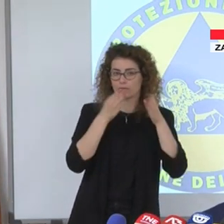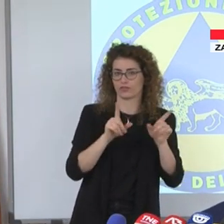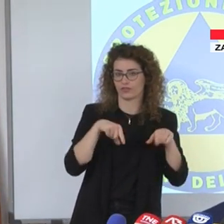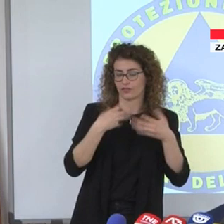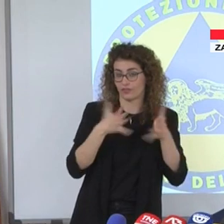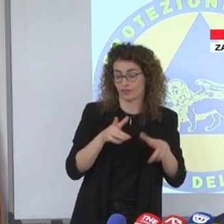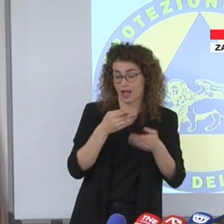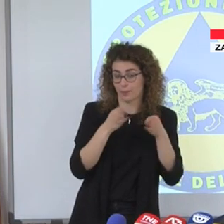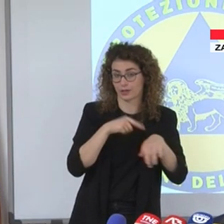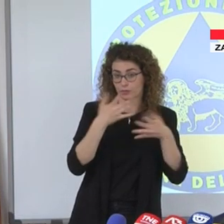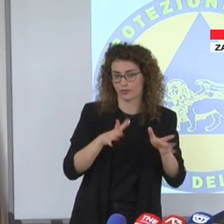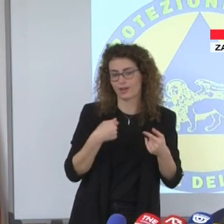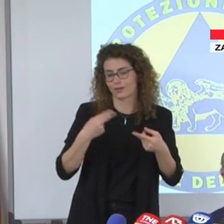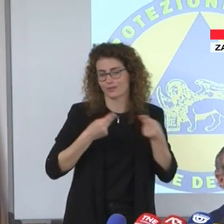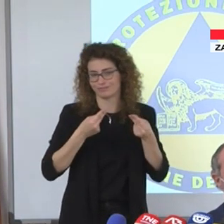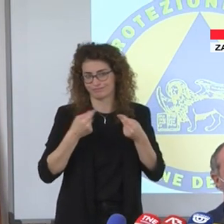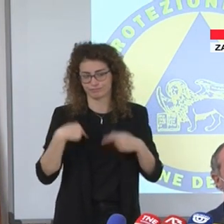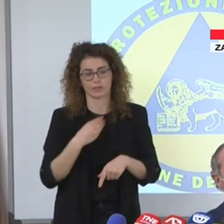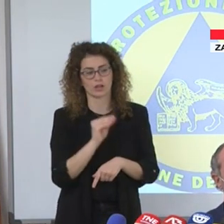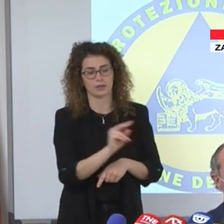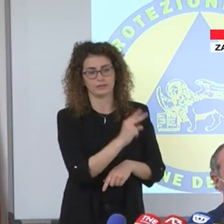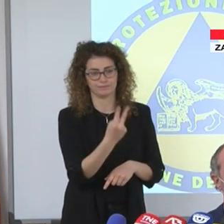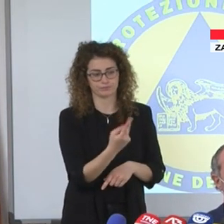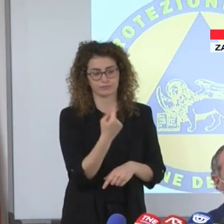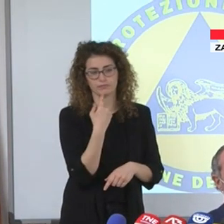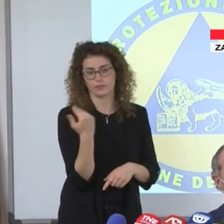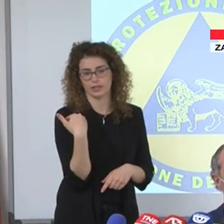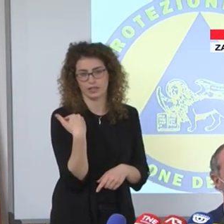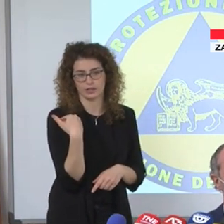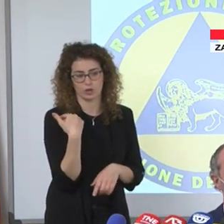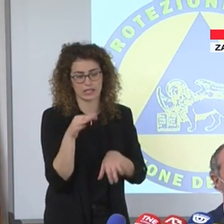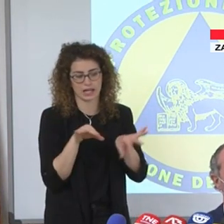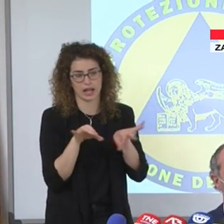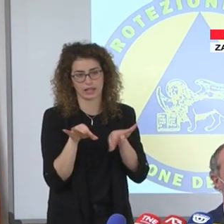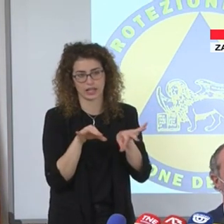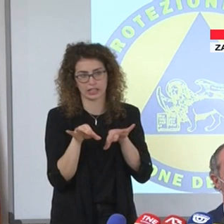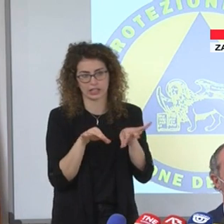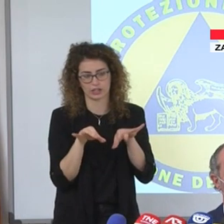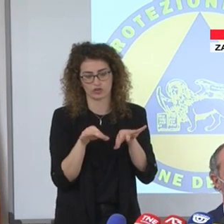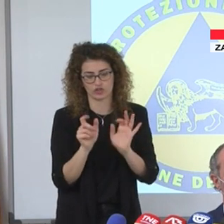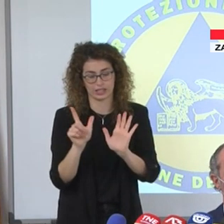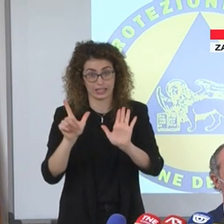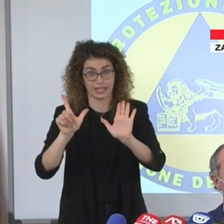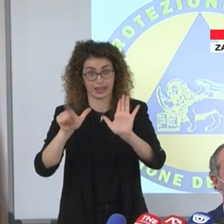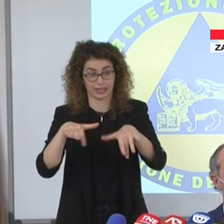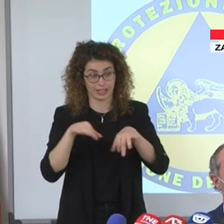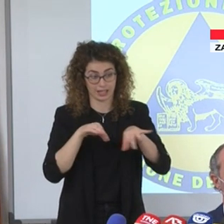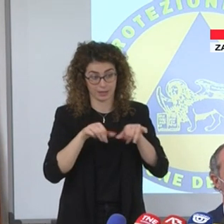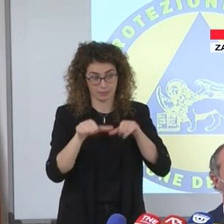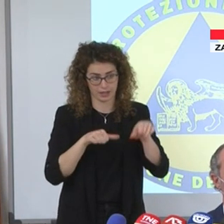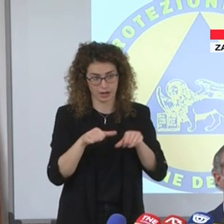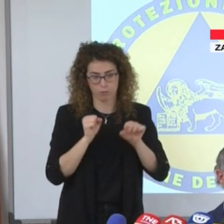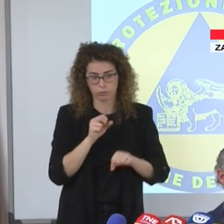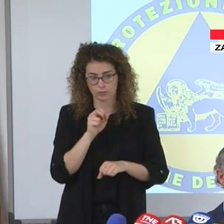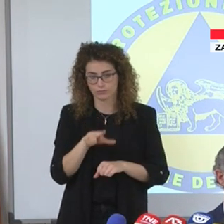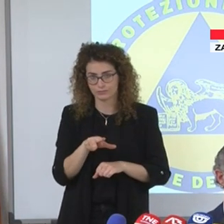Ecco, poi una seconda domanda, lei ha prima detto che ci sarà un cambio di strategia vaccinale dalla prossima settimana, ci può anticipare